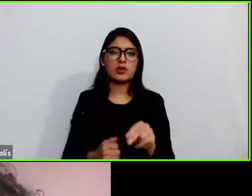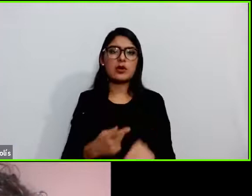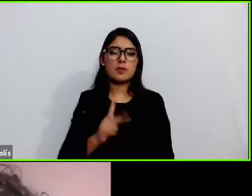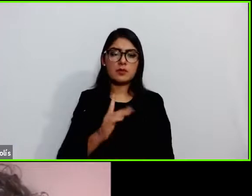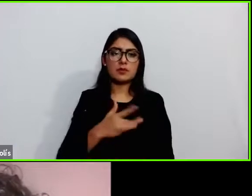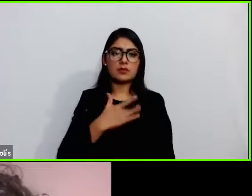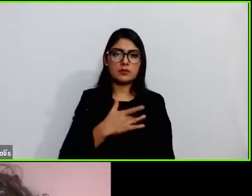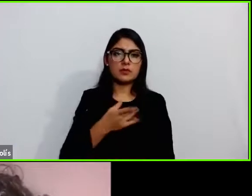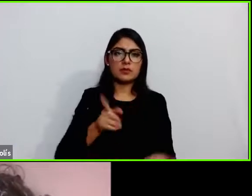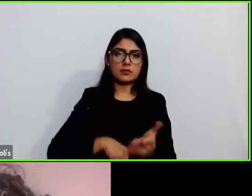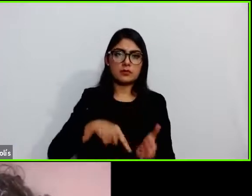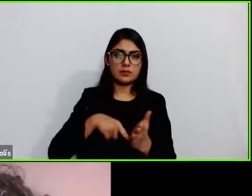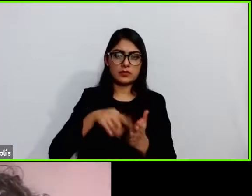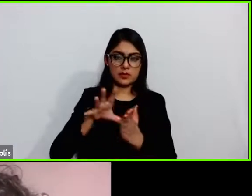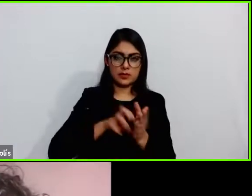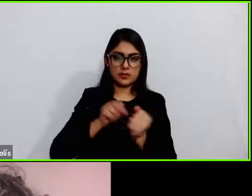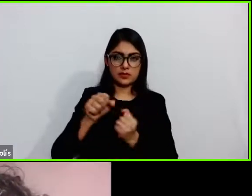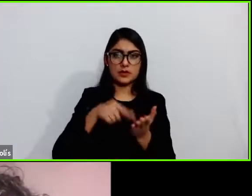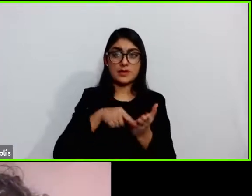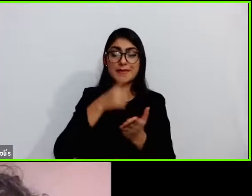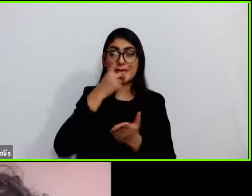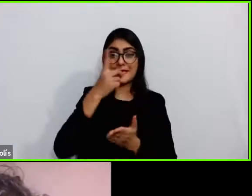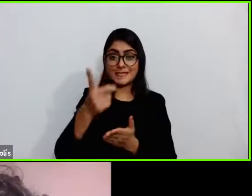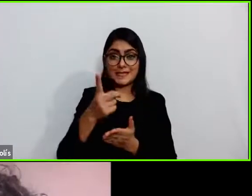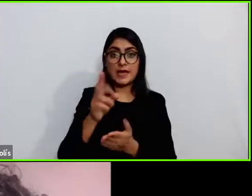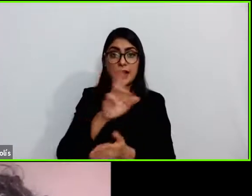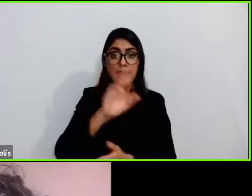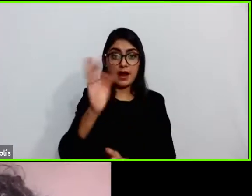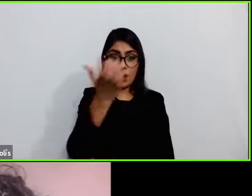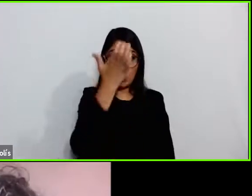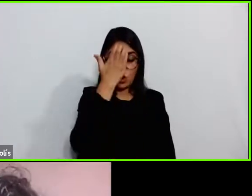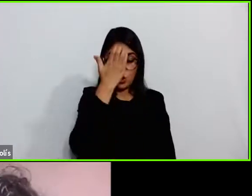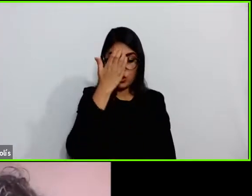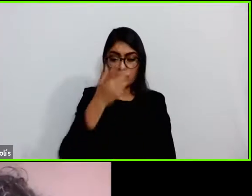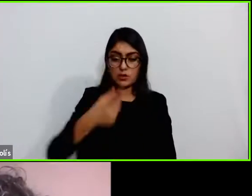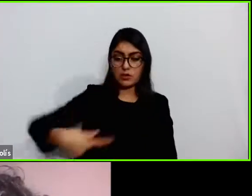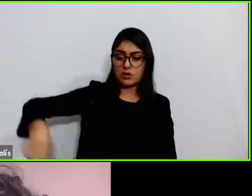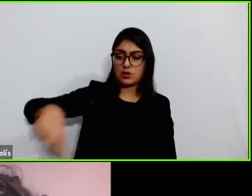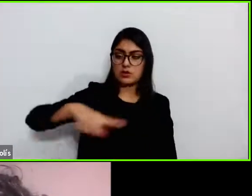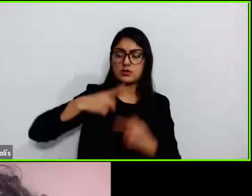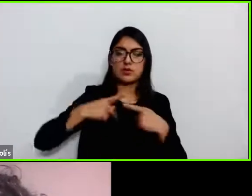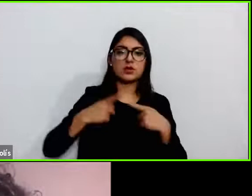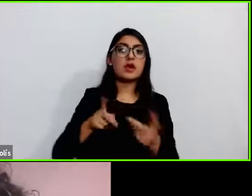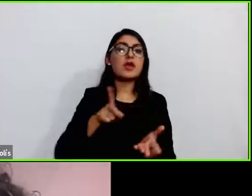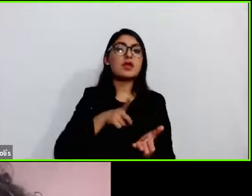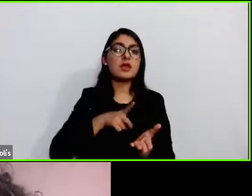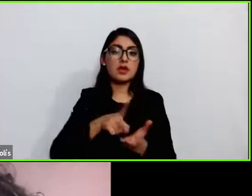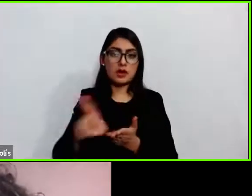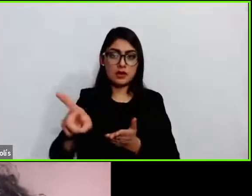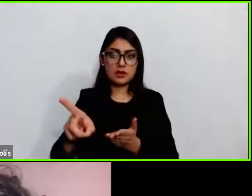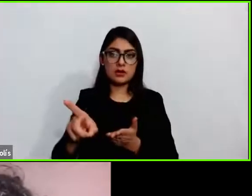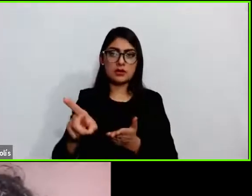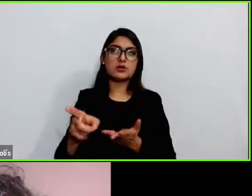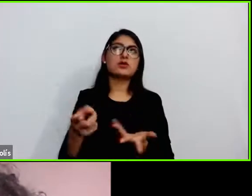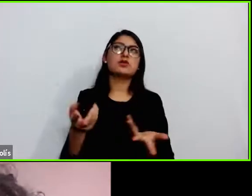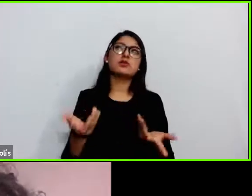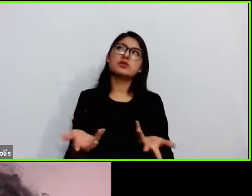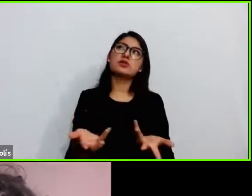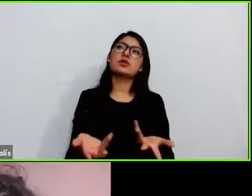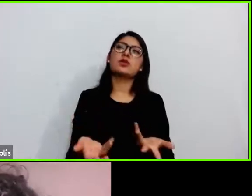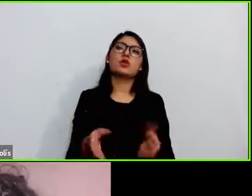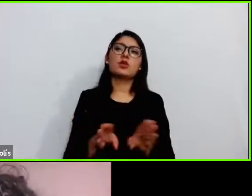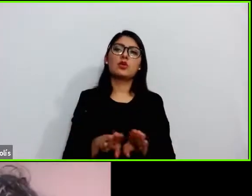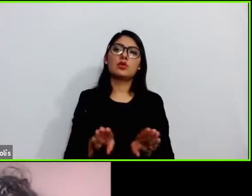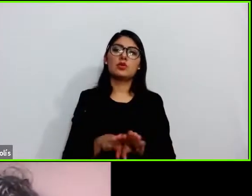habla del reconocimiento de los derechos y no de la declaración de los derechos, es una cuestión de